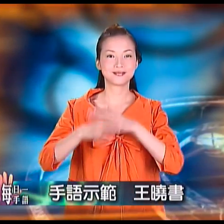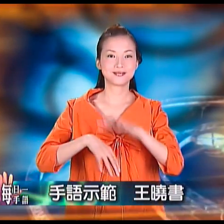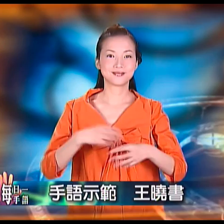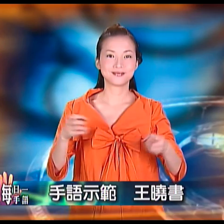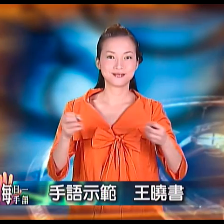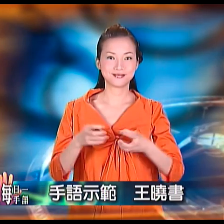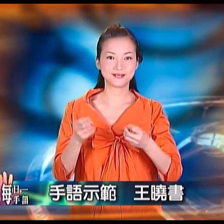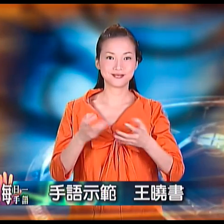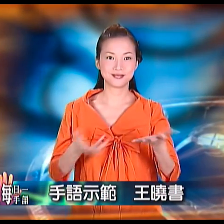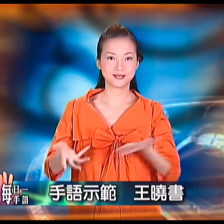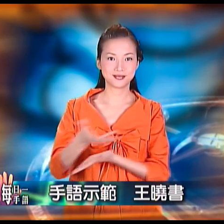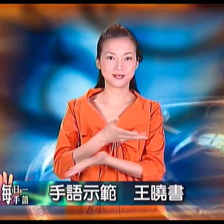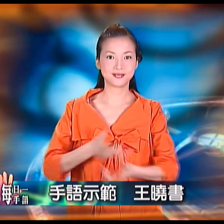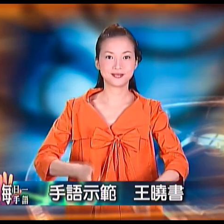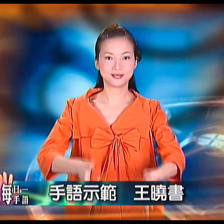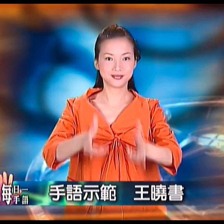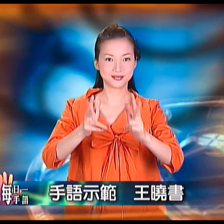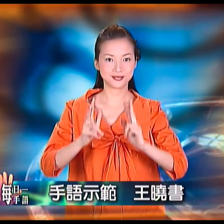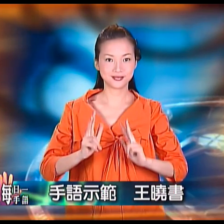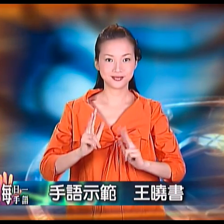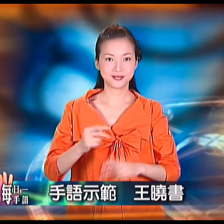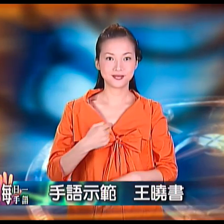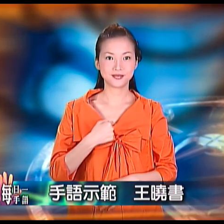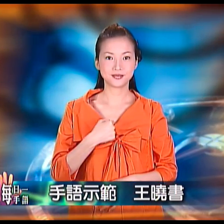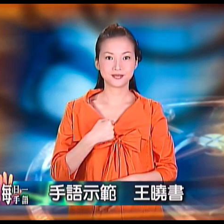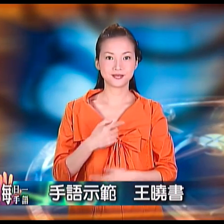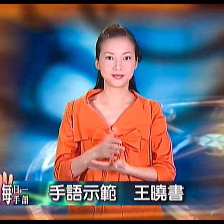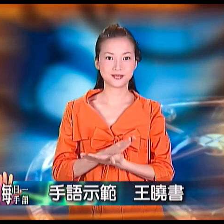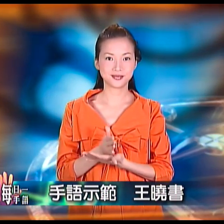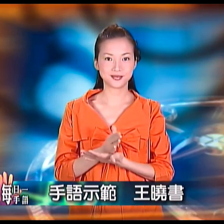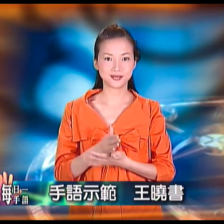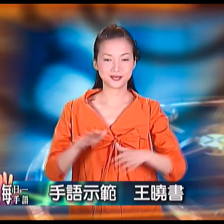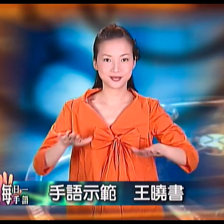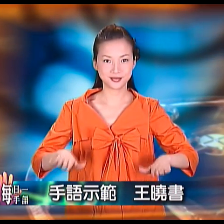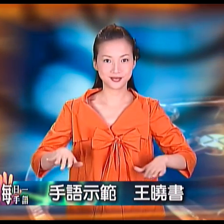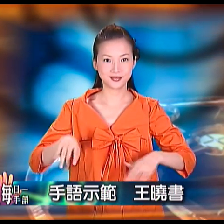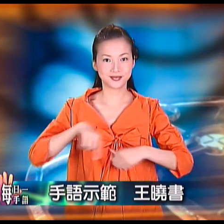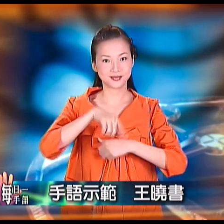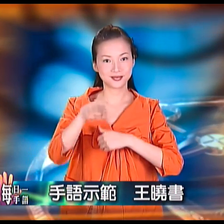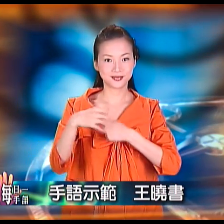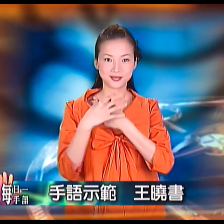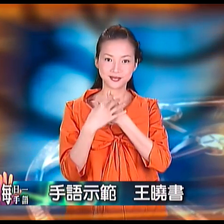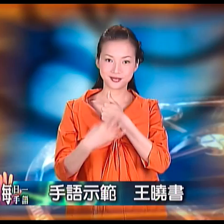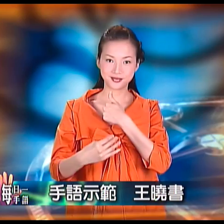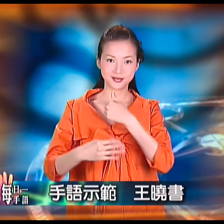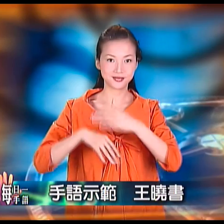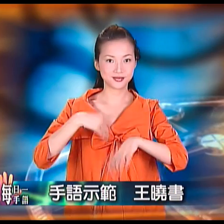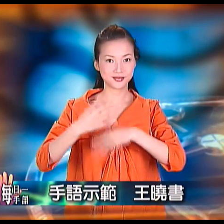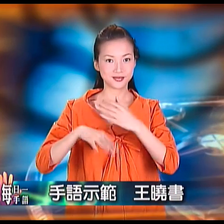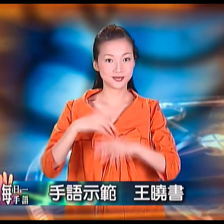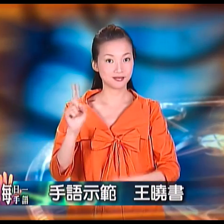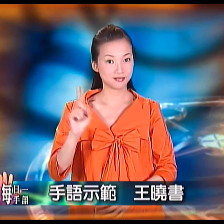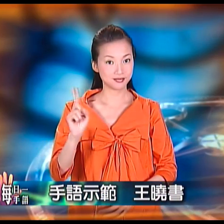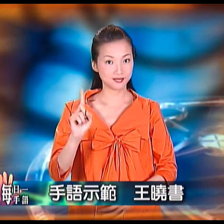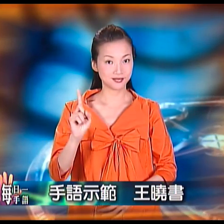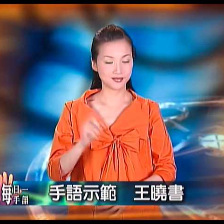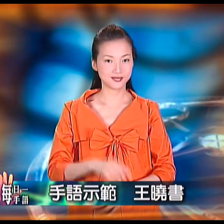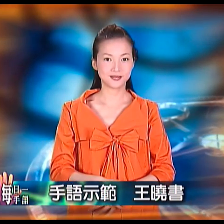动动双手，搭起无声的桥梁。我是王小舒，今天我们要来学跟职业有关的手